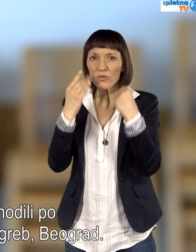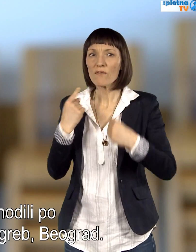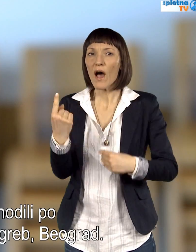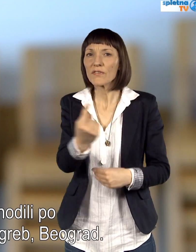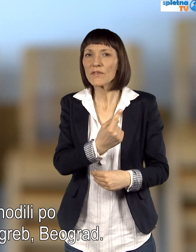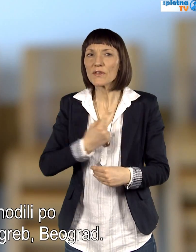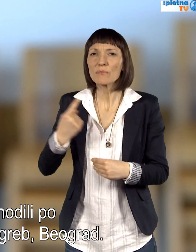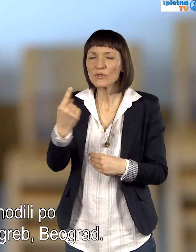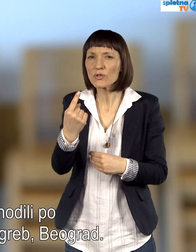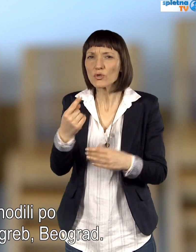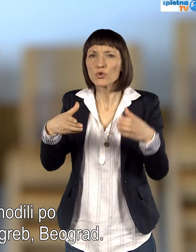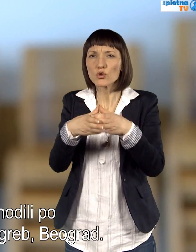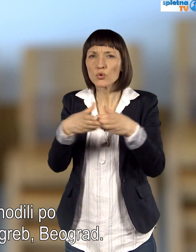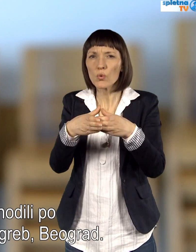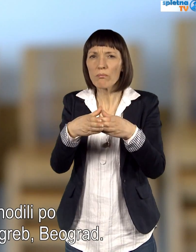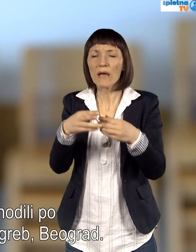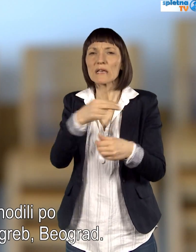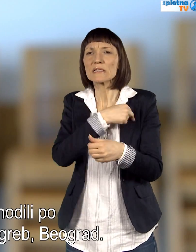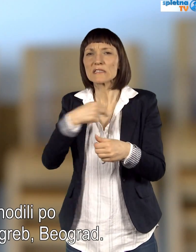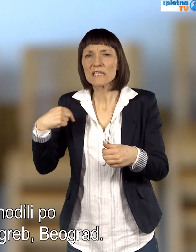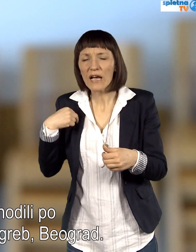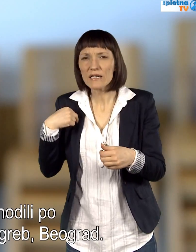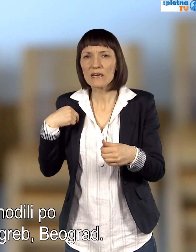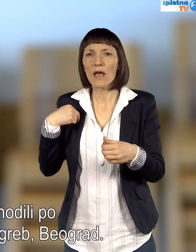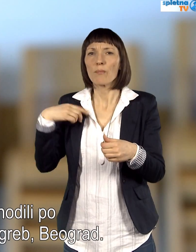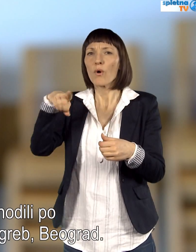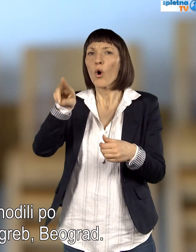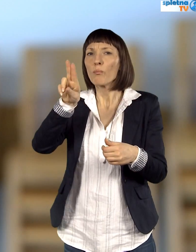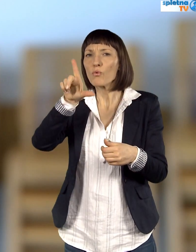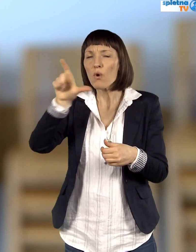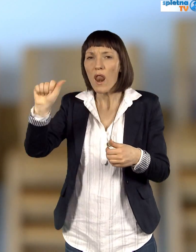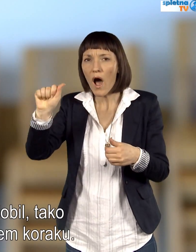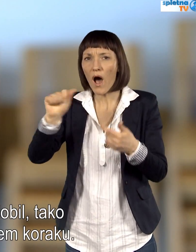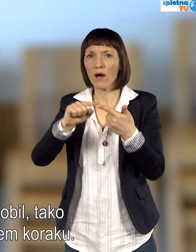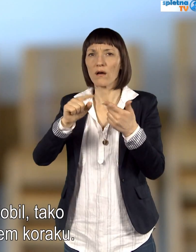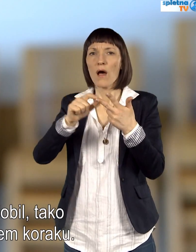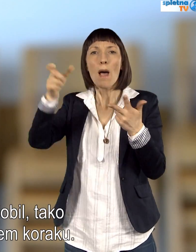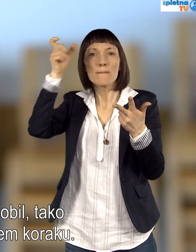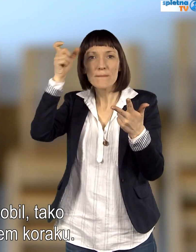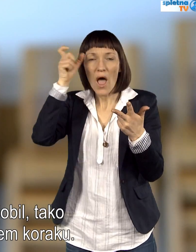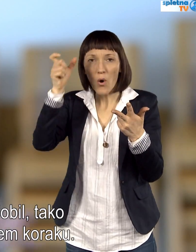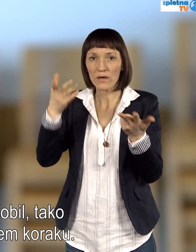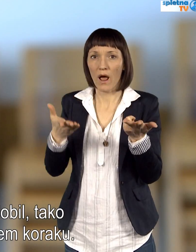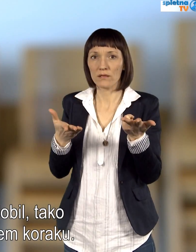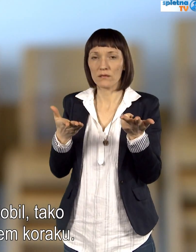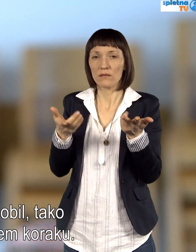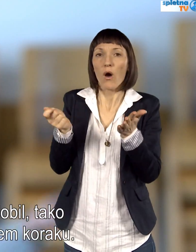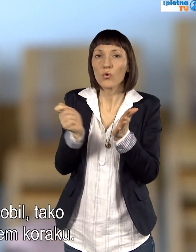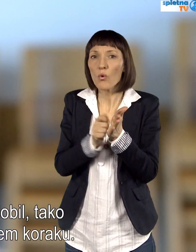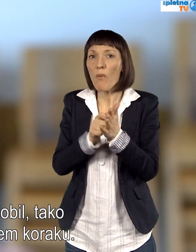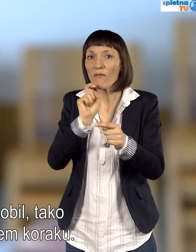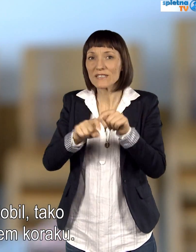Ponavadi smo hodili po robo celo v Pulo, Zagreb, Beograd. Ni bilo to kar tako, kot